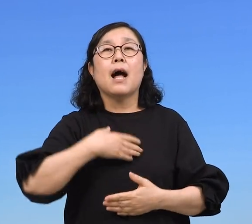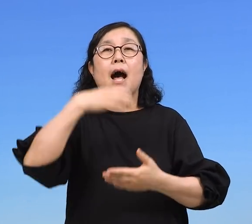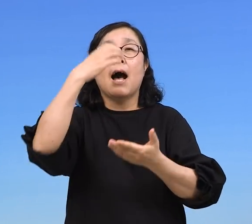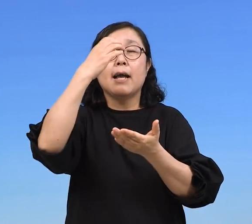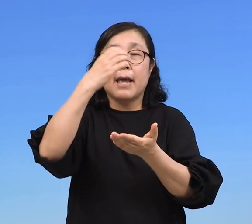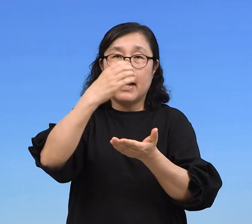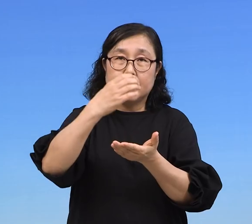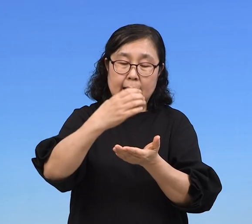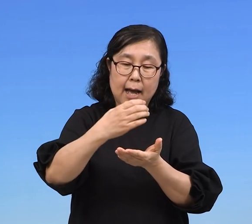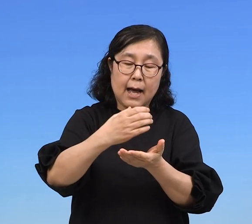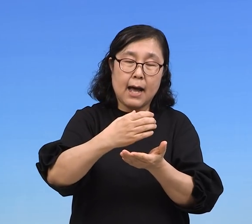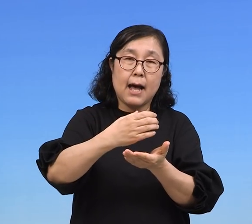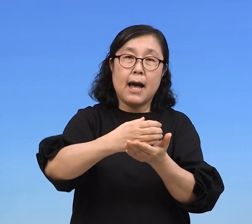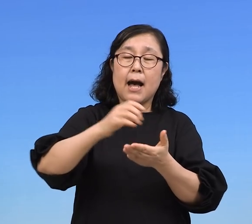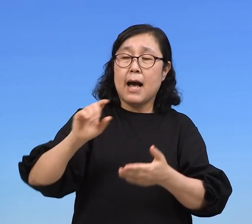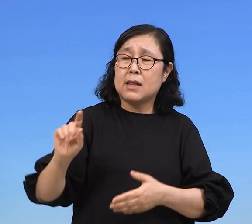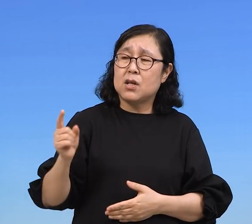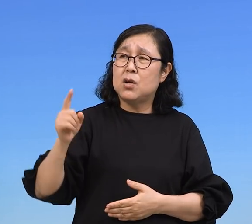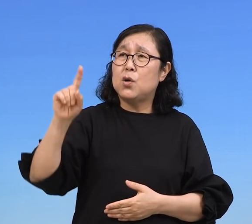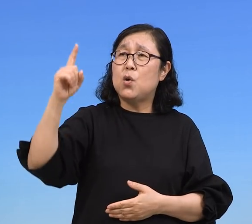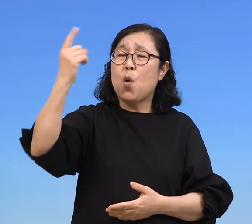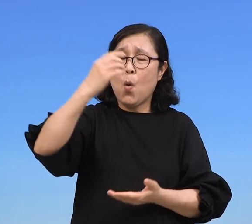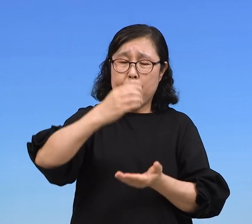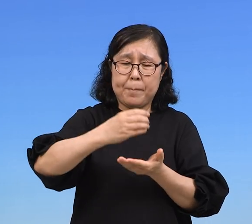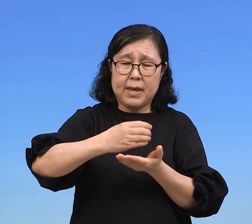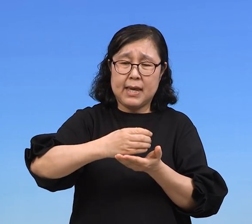나의 잔을 높이 둡니다.